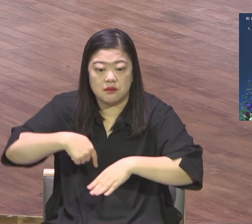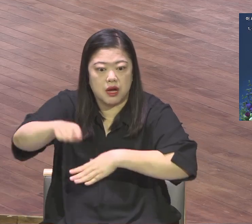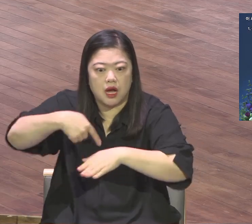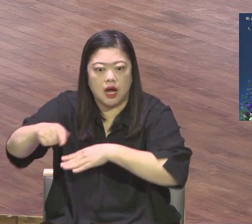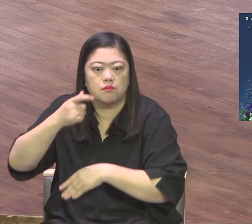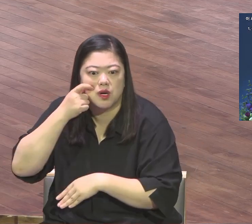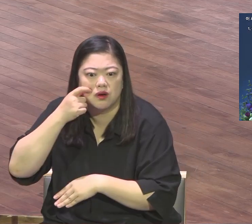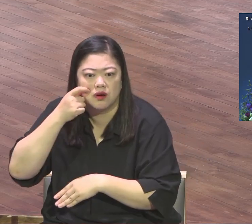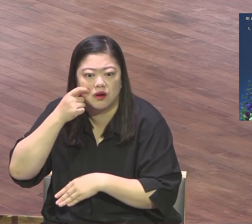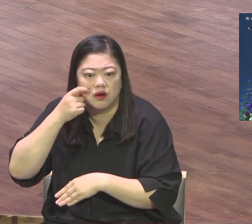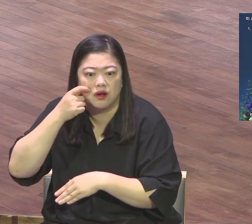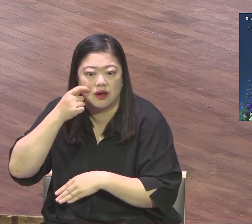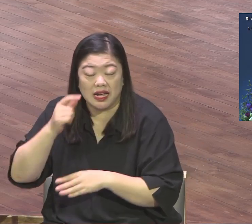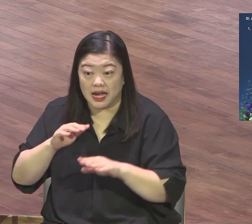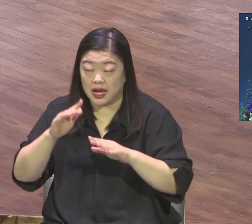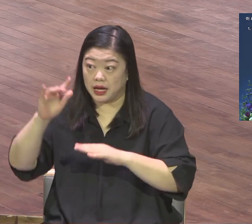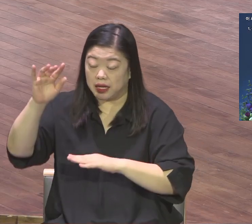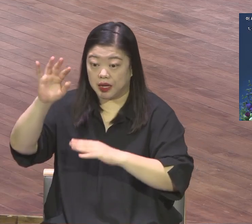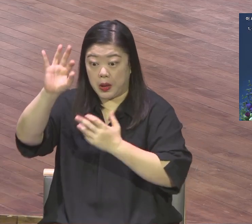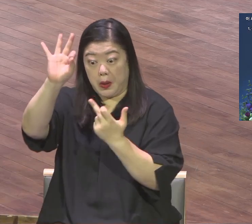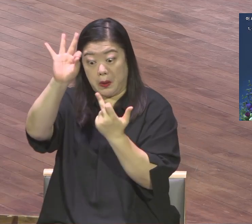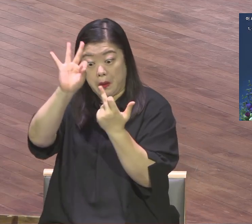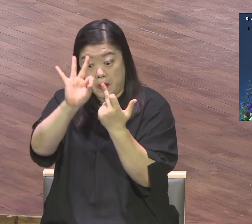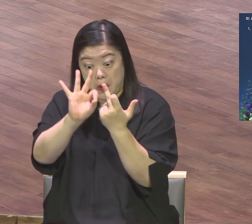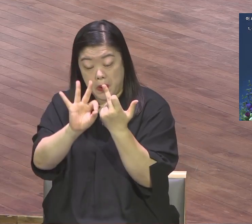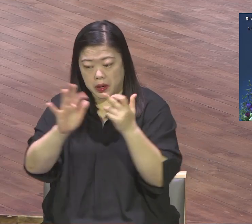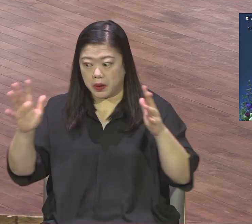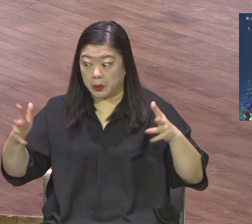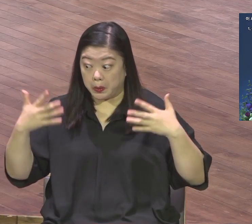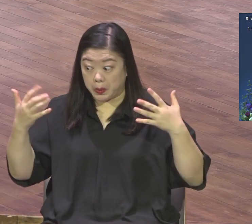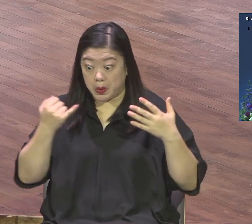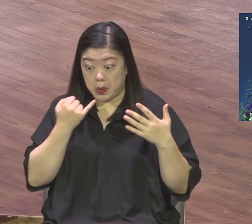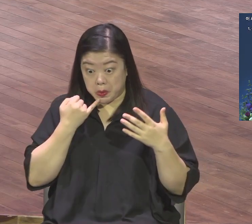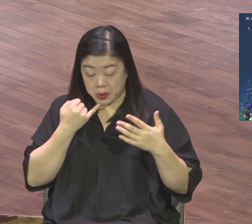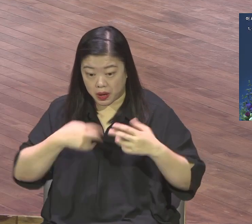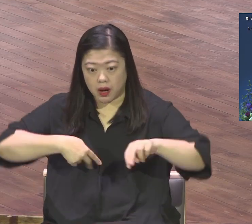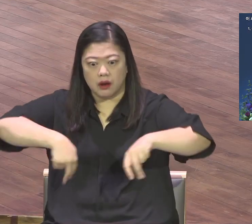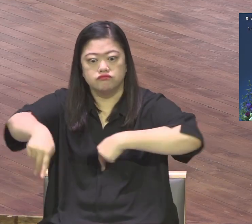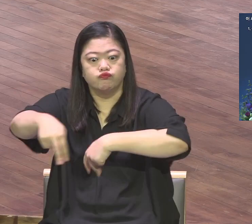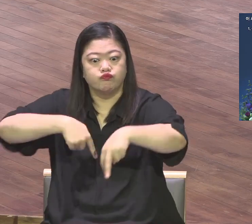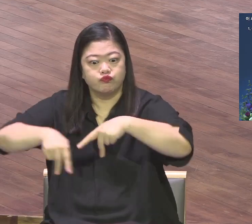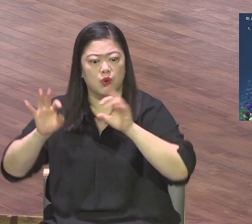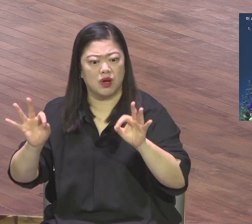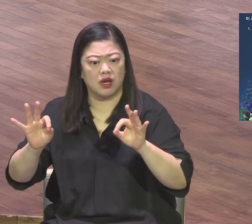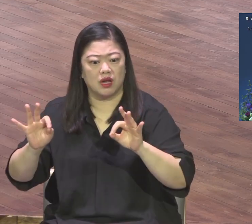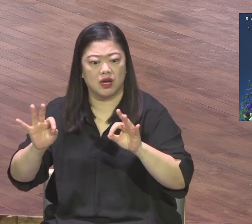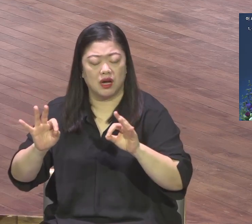닫습니다. 식당이고 뭐고 올스톱 상황이에요. 그런데 바울은 이 시간을 이용해서